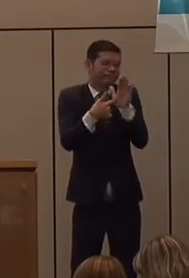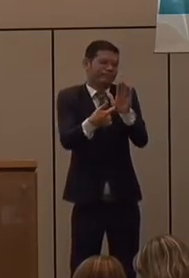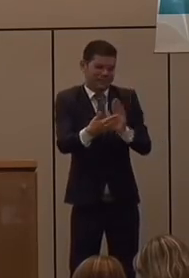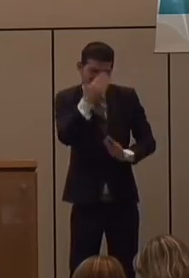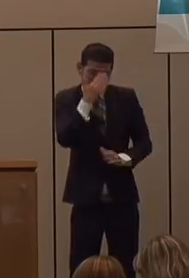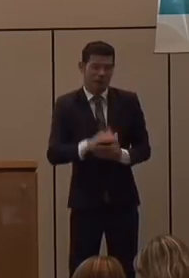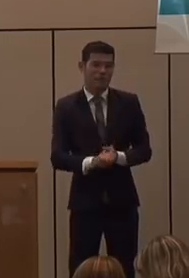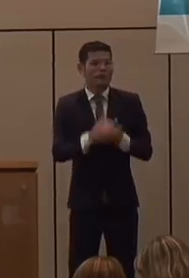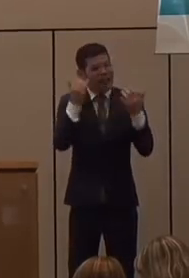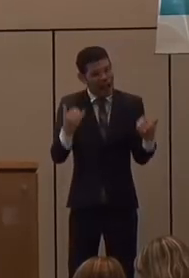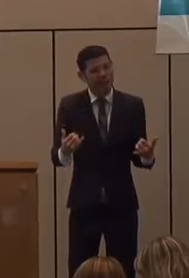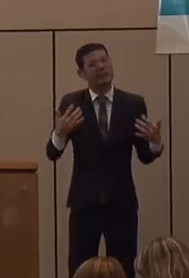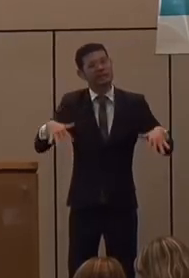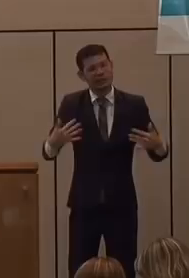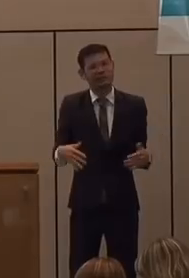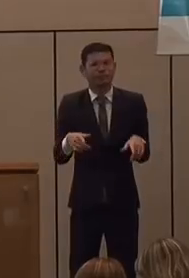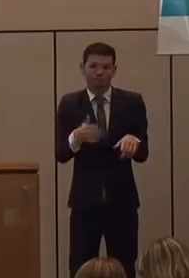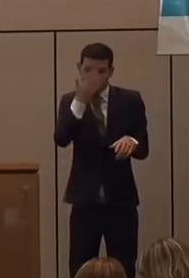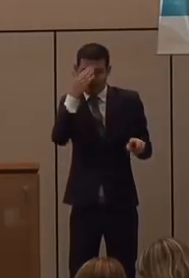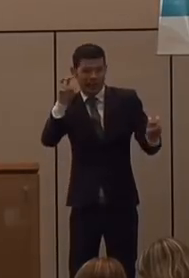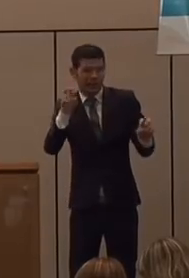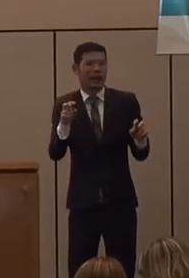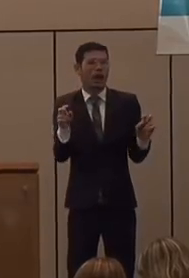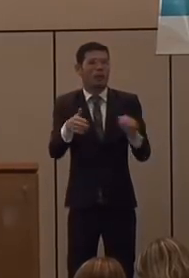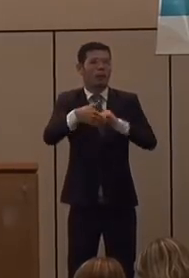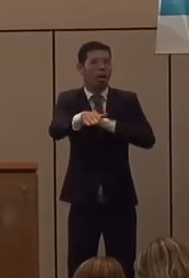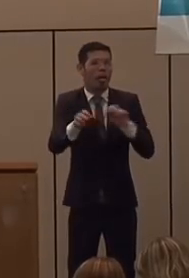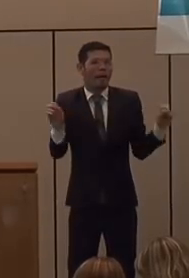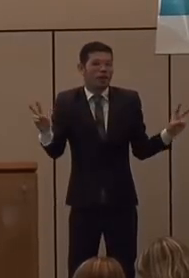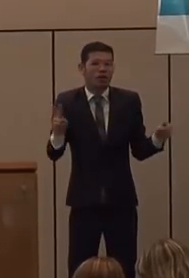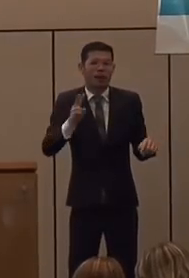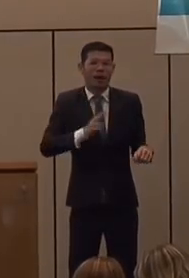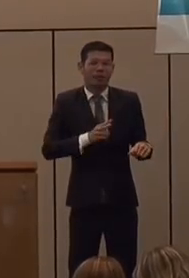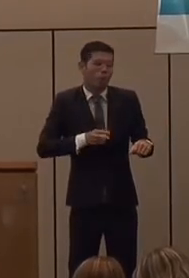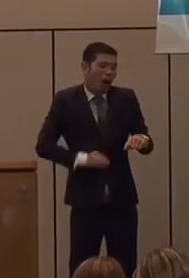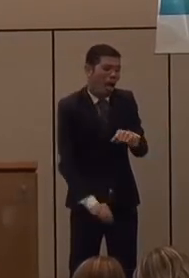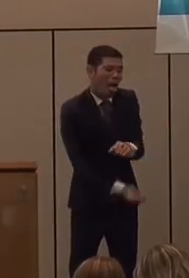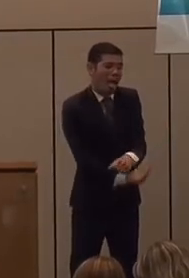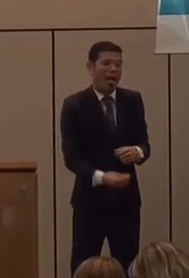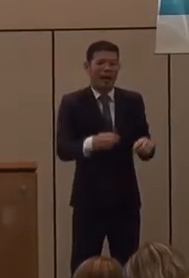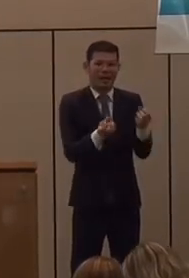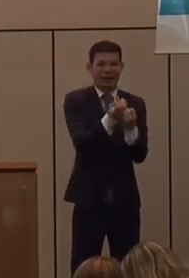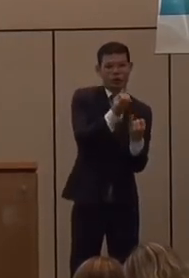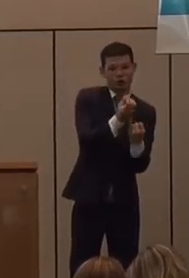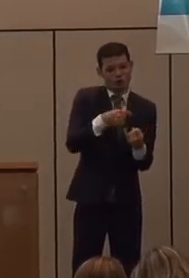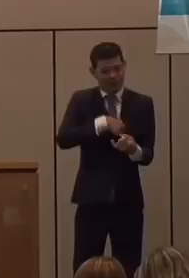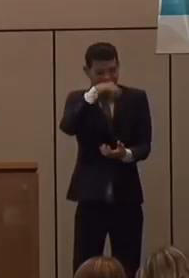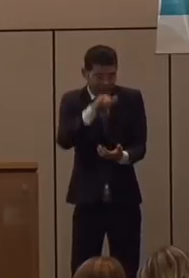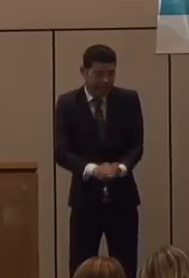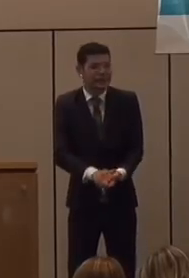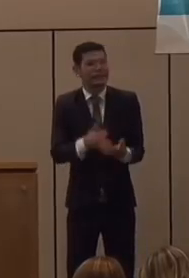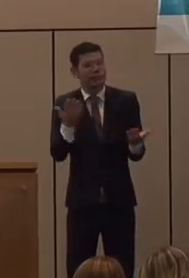flagelo de la informalidad que equivale al contrabando para la industria la informalidad es es el contrabando para nosotros y es una manera